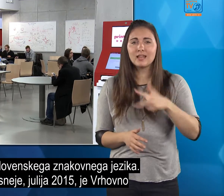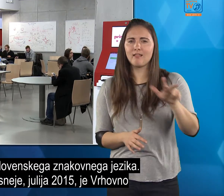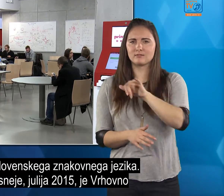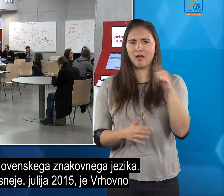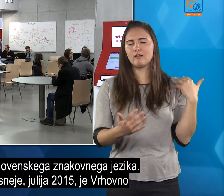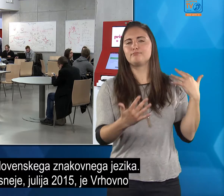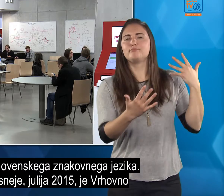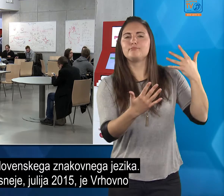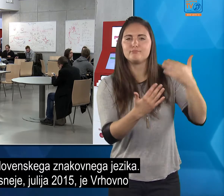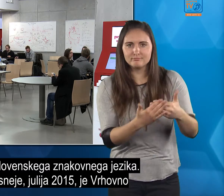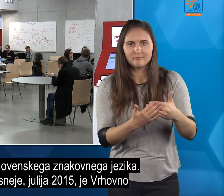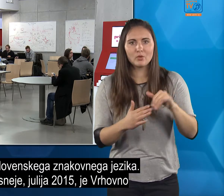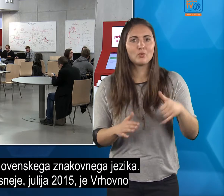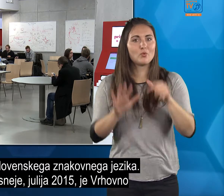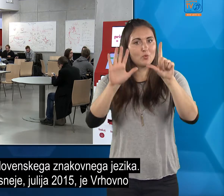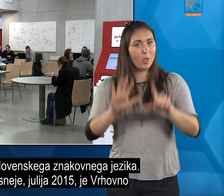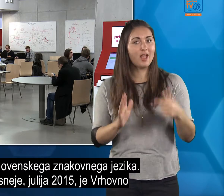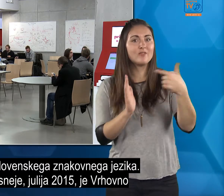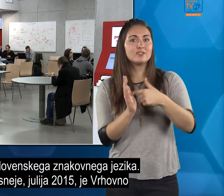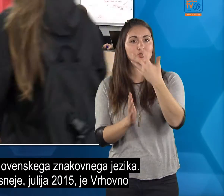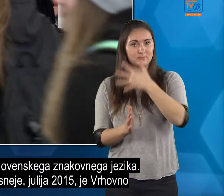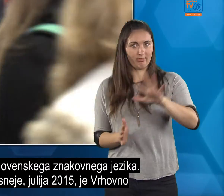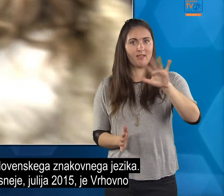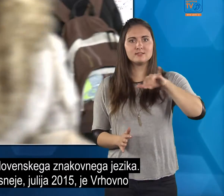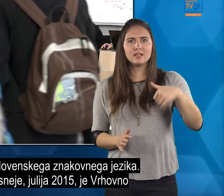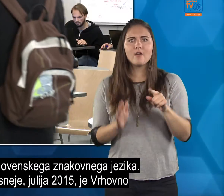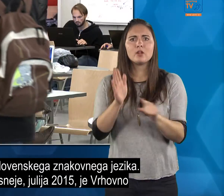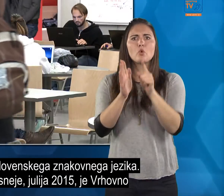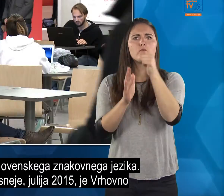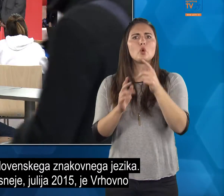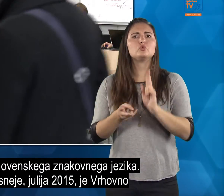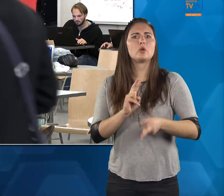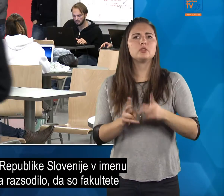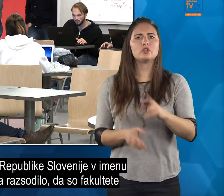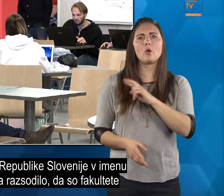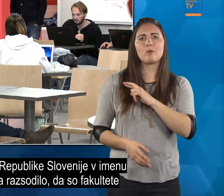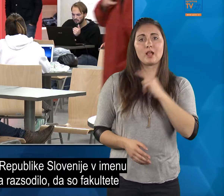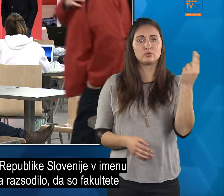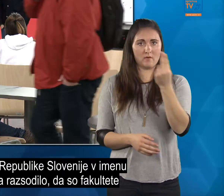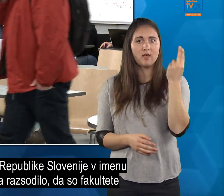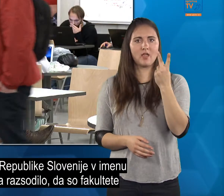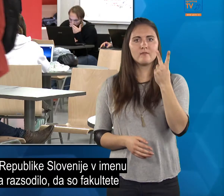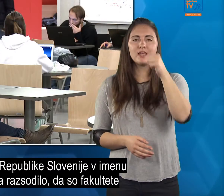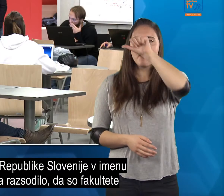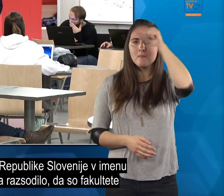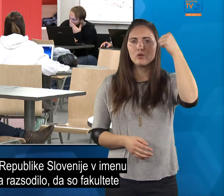13 let kasneje, julija 2015, je Vrhovno sodišče Republike Slovenije v imenu ljudstva razsodilo, da